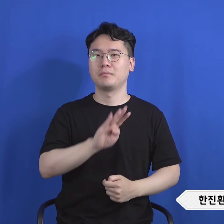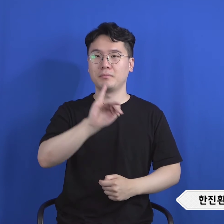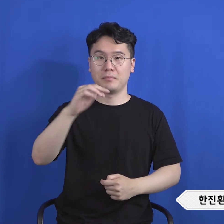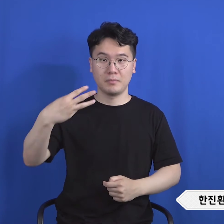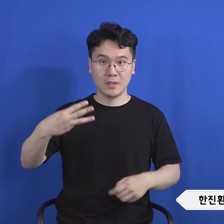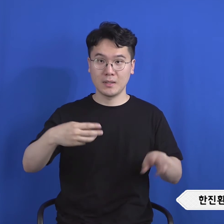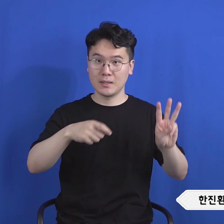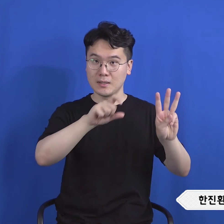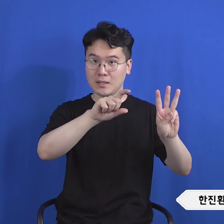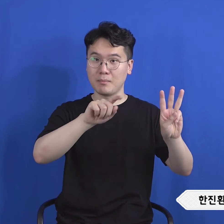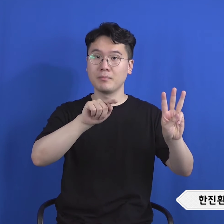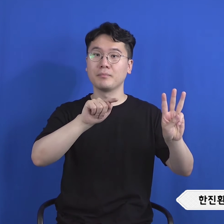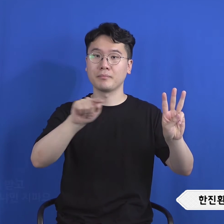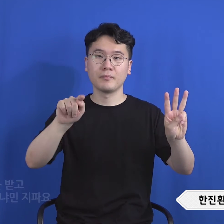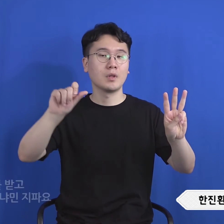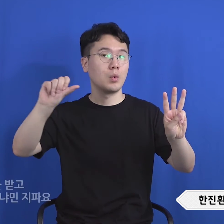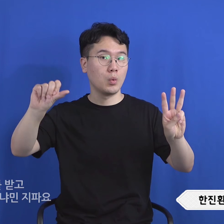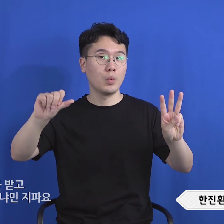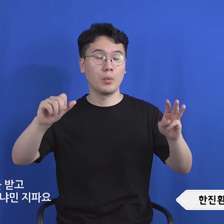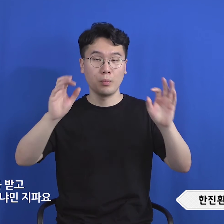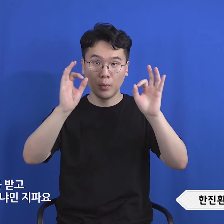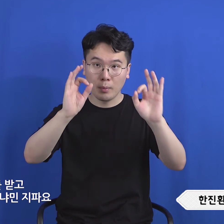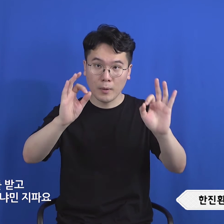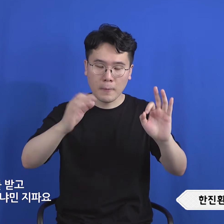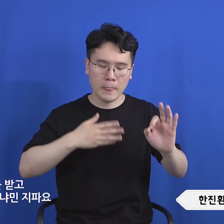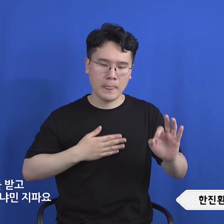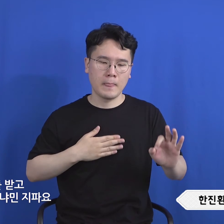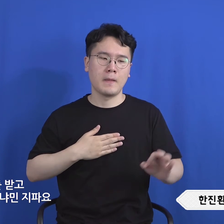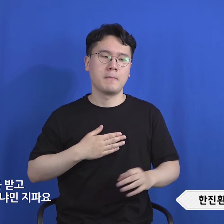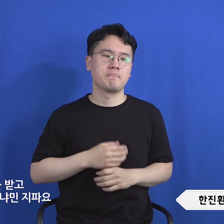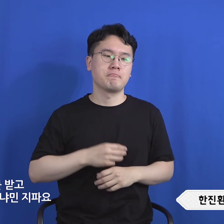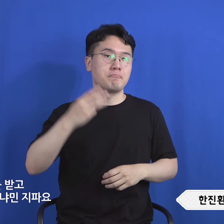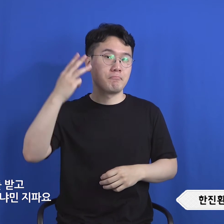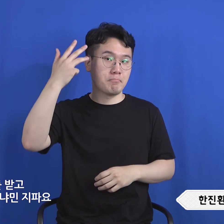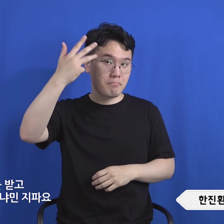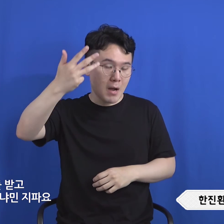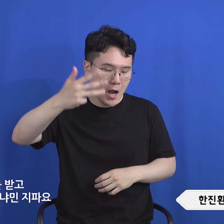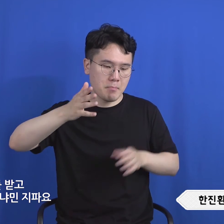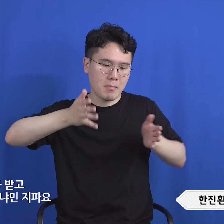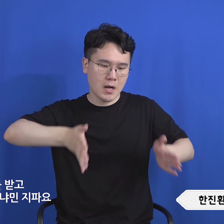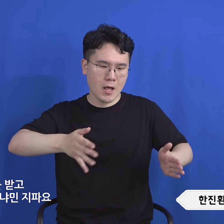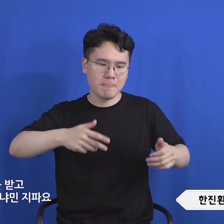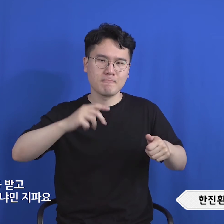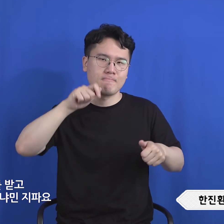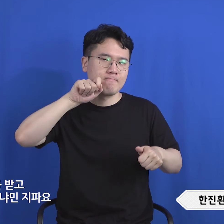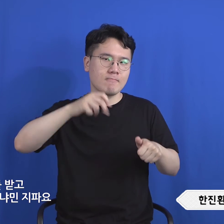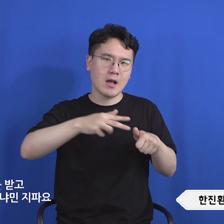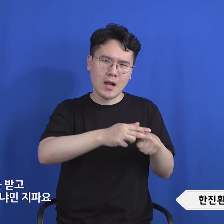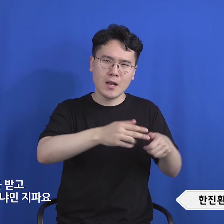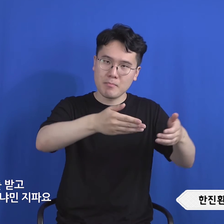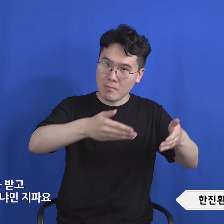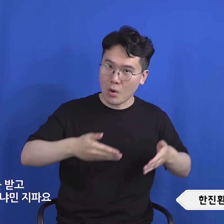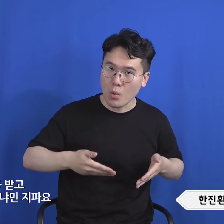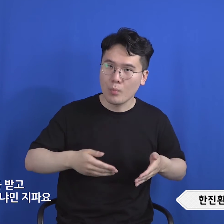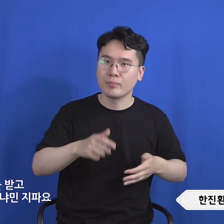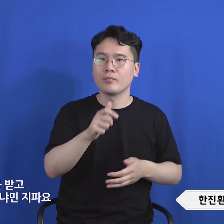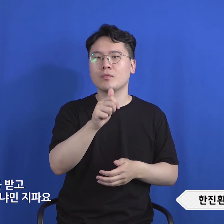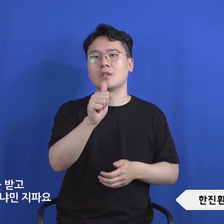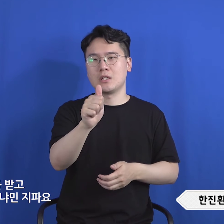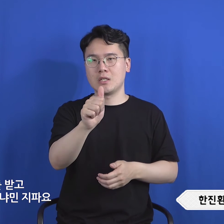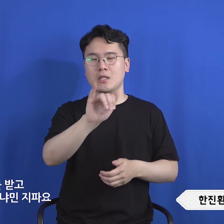3장 5절부터 보면 내가 8일 만에 할례를 받고 이스라엘 족속이요 베냐민 지파요 히브리인